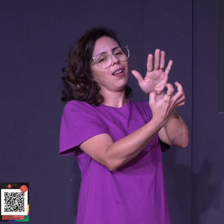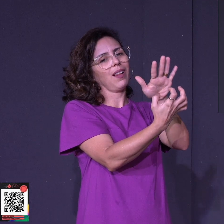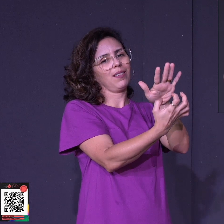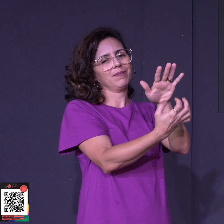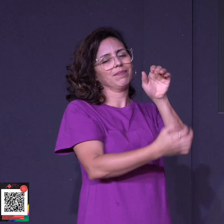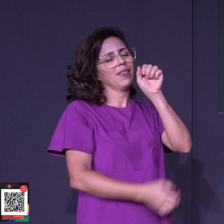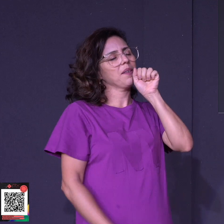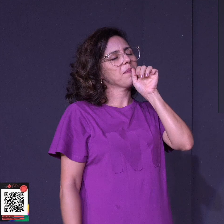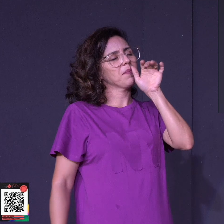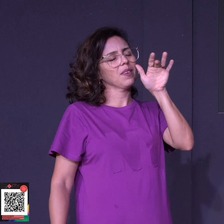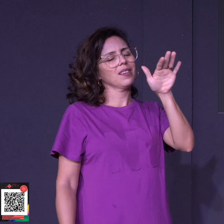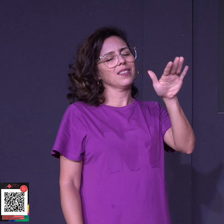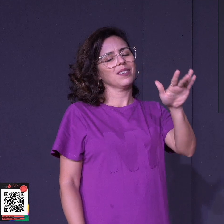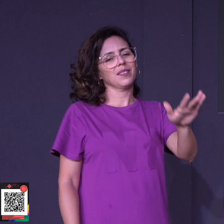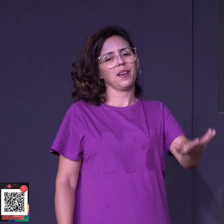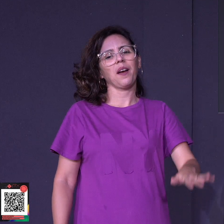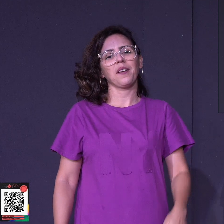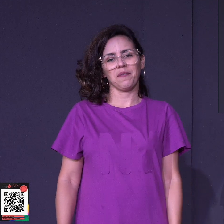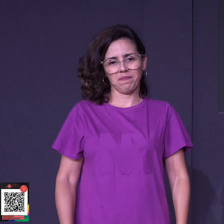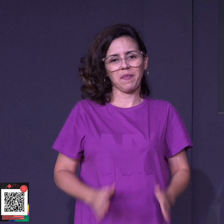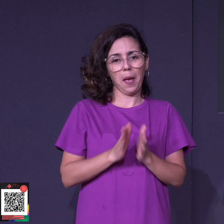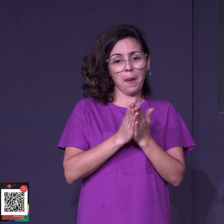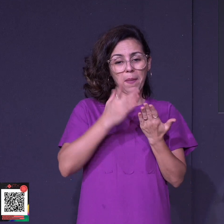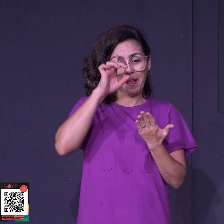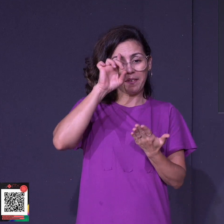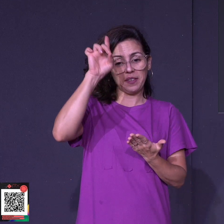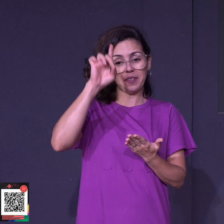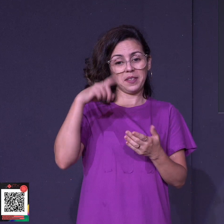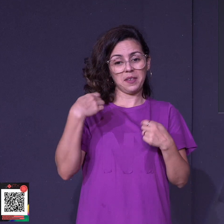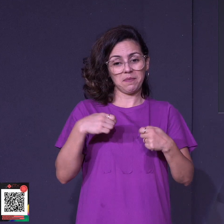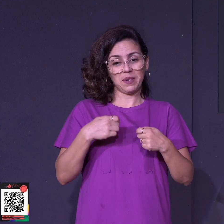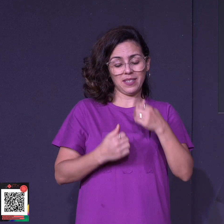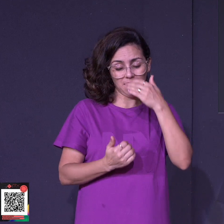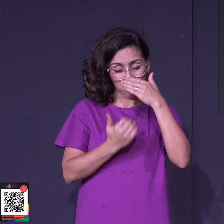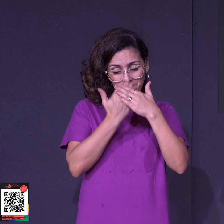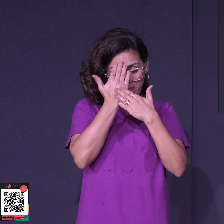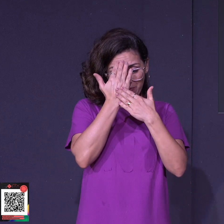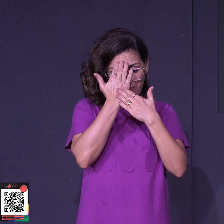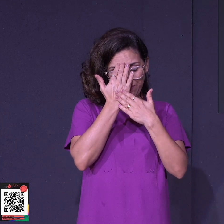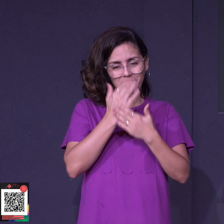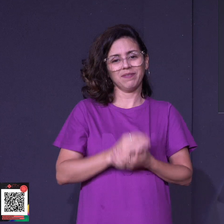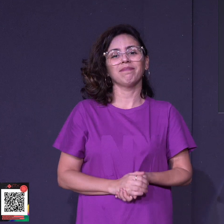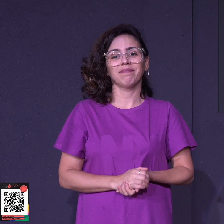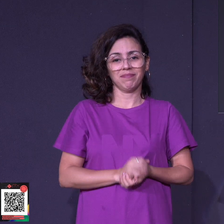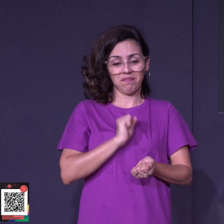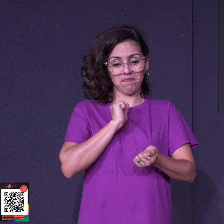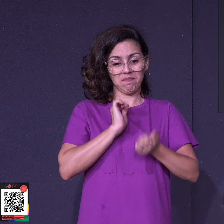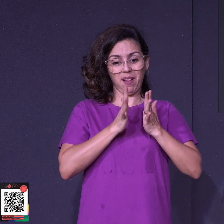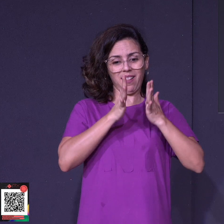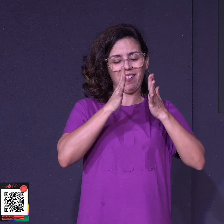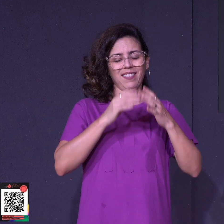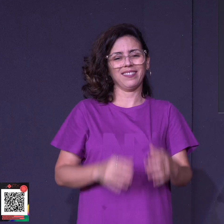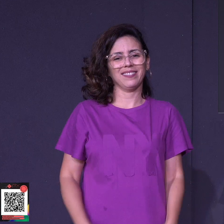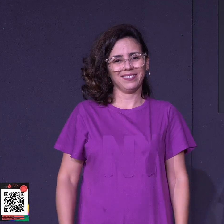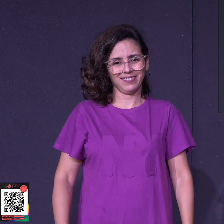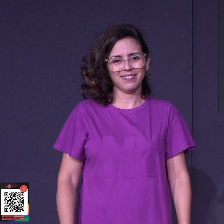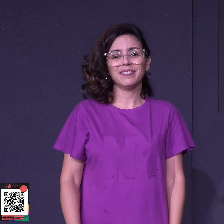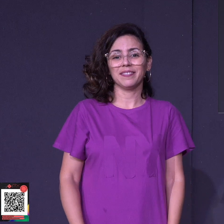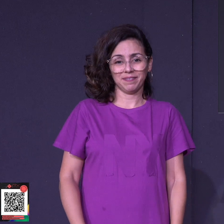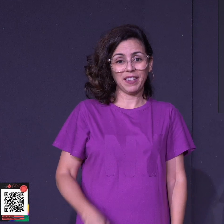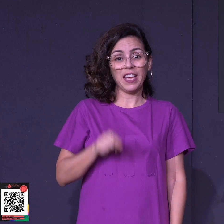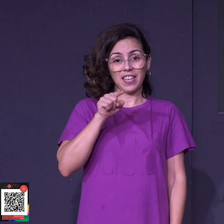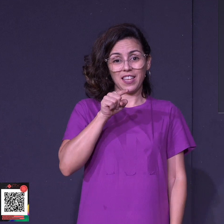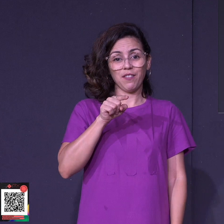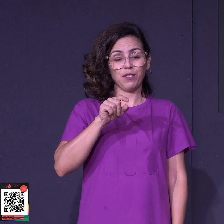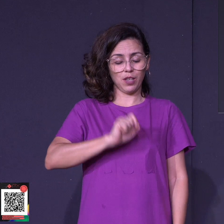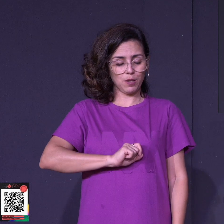estar na veia. Sim ou não? Segunda coisa, que vocês sejam cheios em nome de